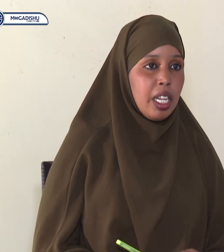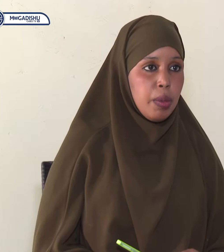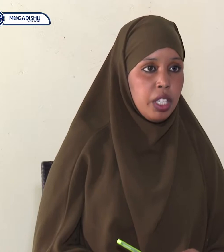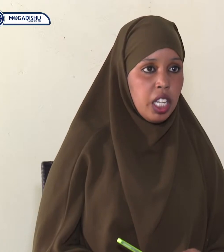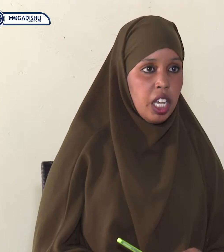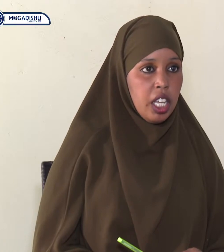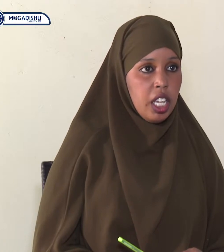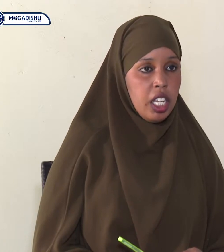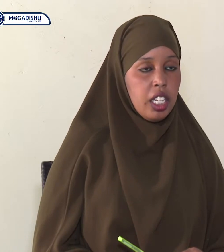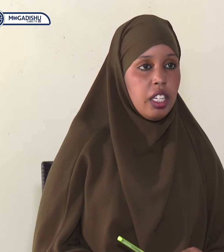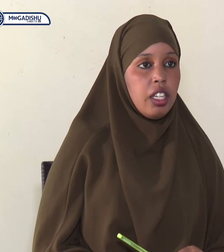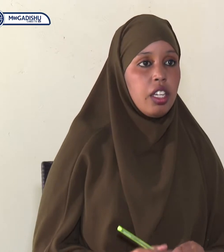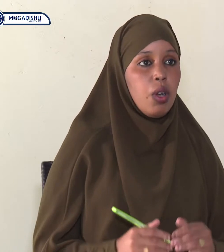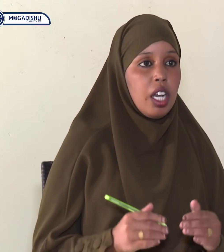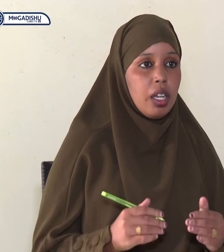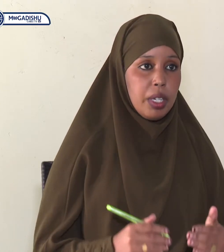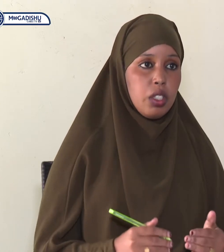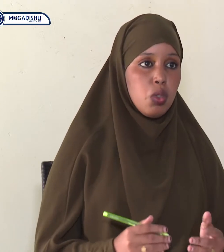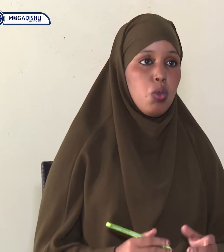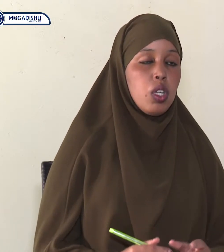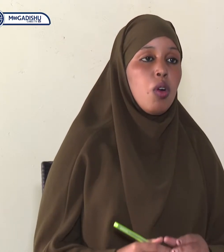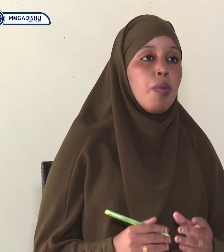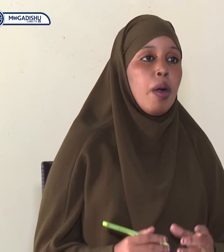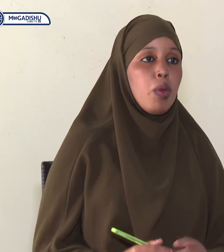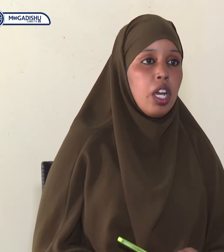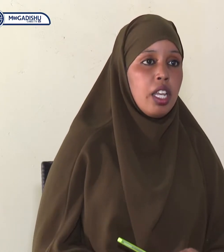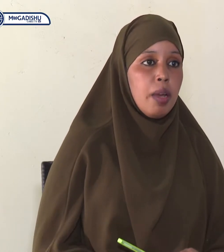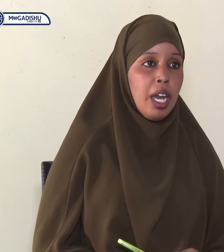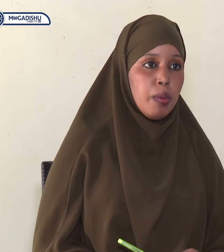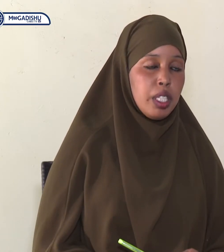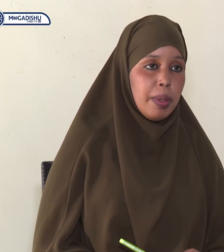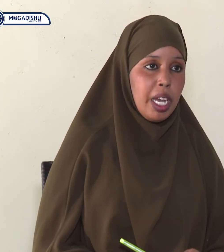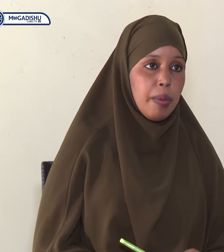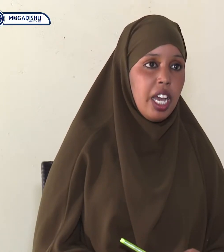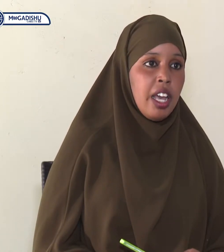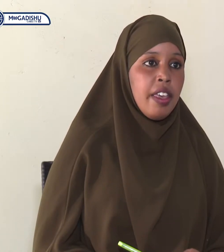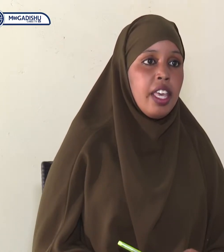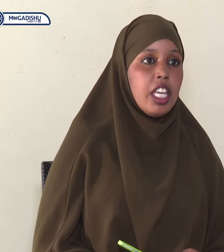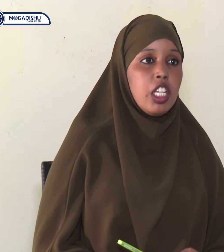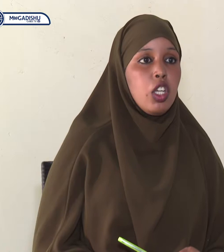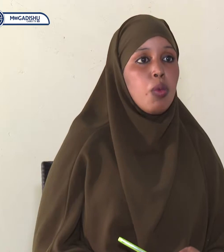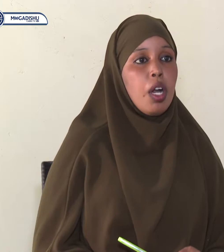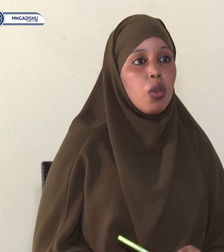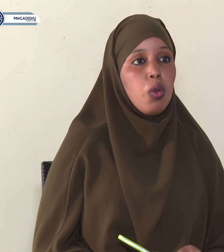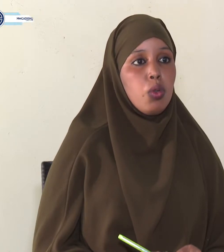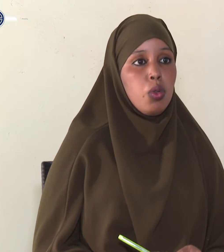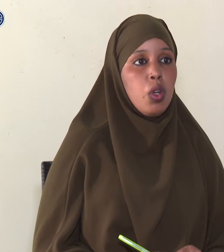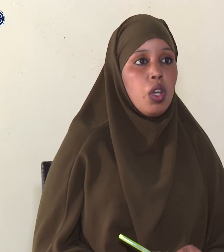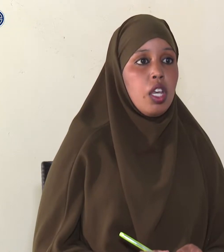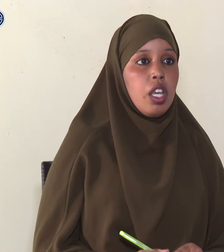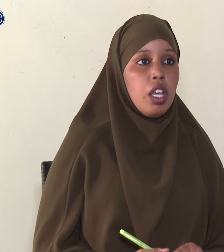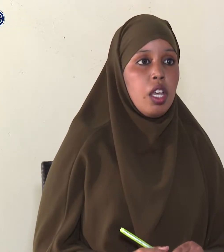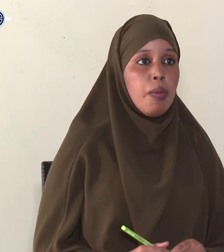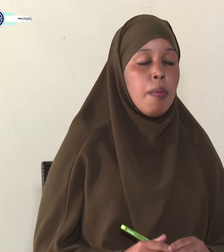bal macalimiinta wax barta iskuulka oo maamulka ayaa macalimiintaba ka mid ah, iyagu